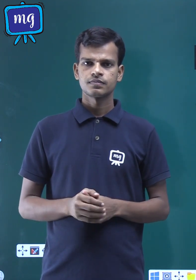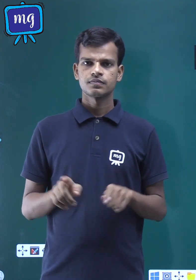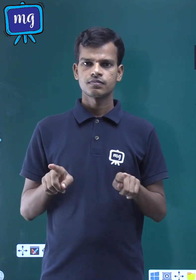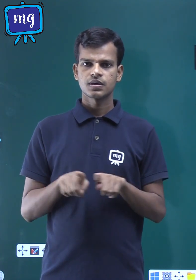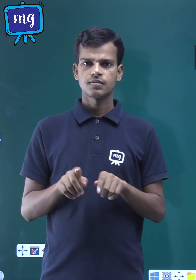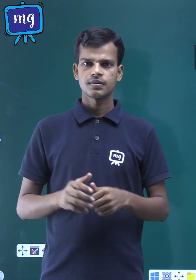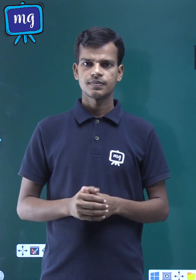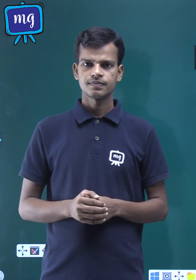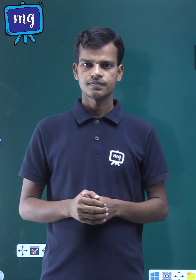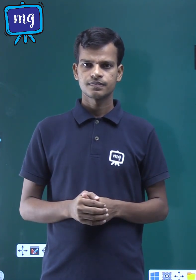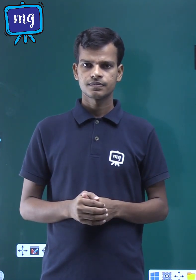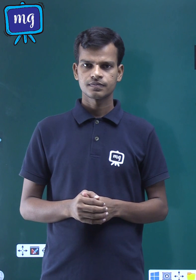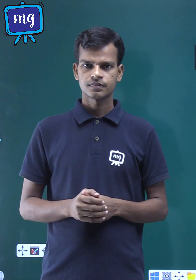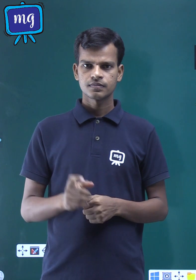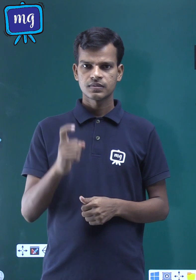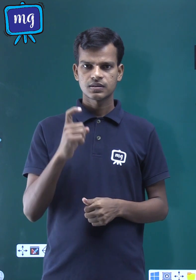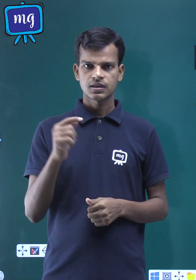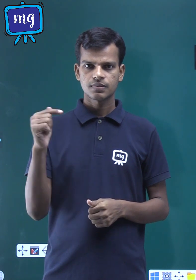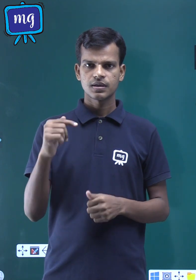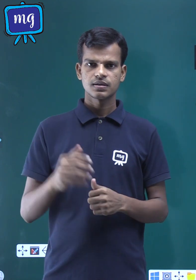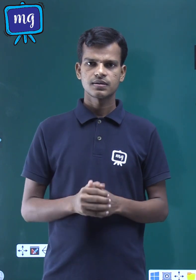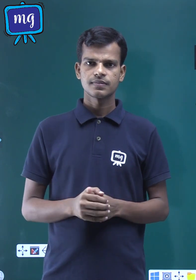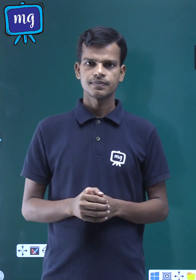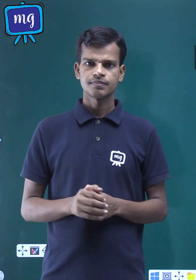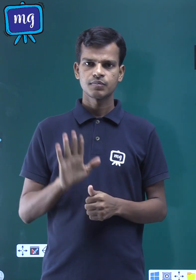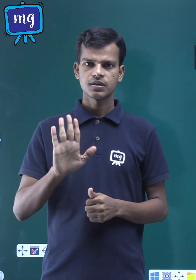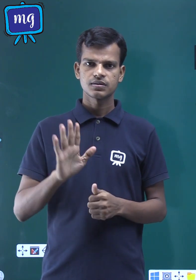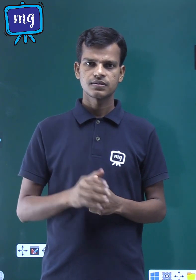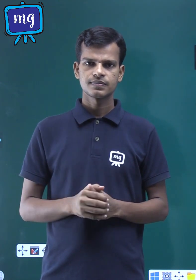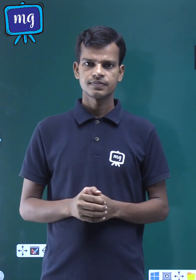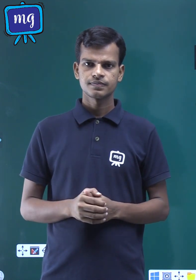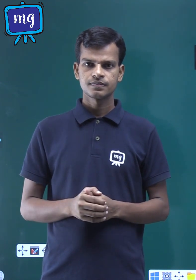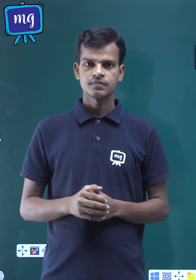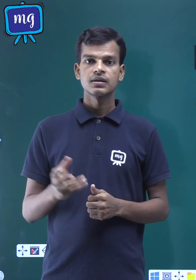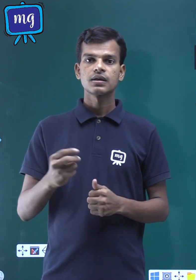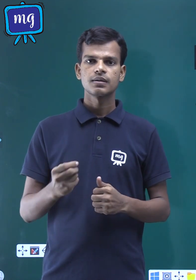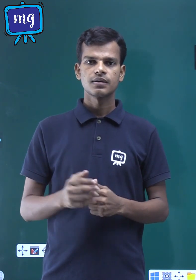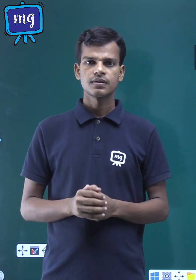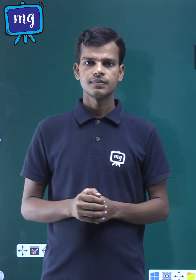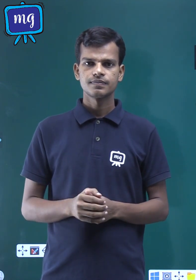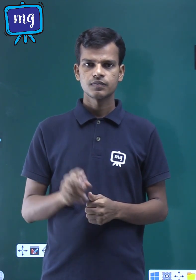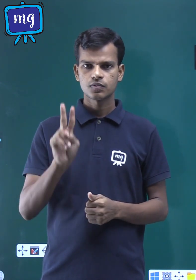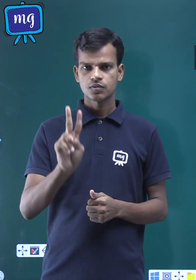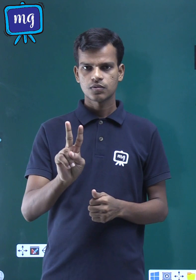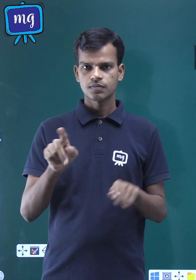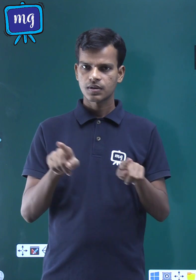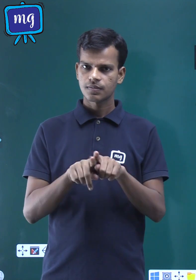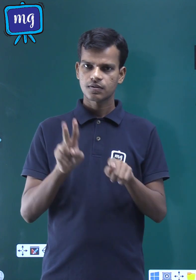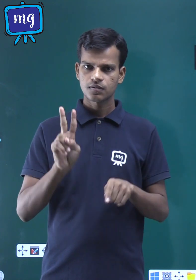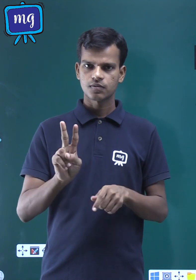बराबर 7 माइनस 5 क्या मिलेगा, 2 बराबर